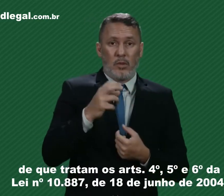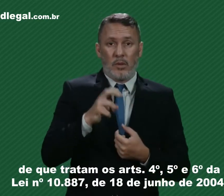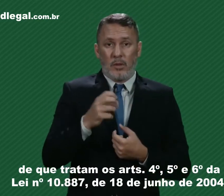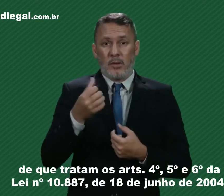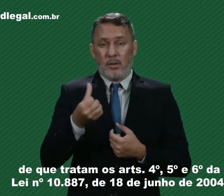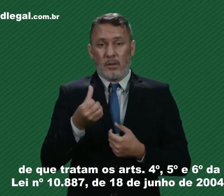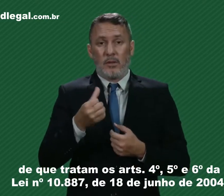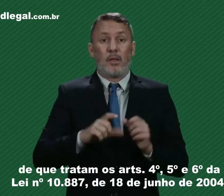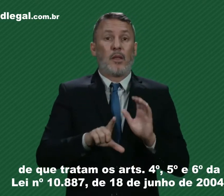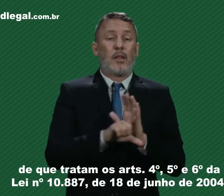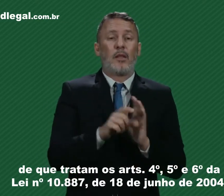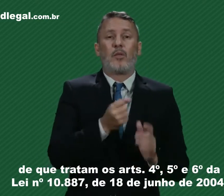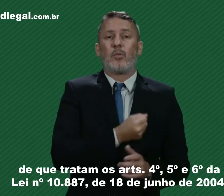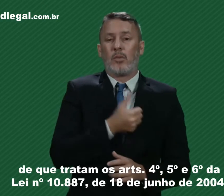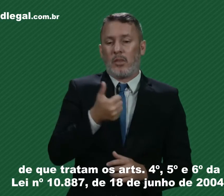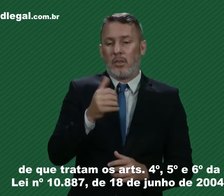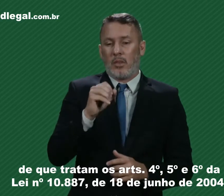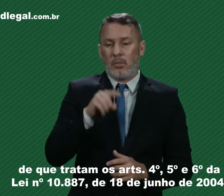da Lei nº